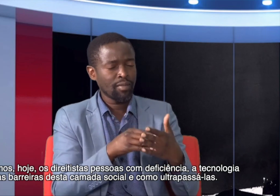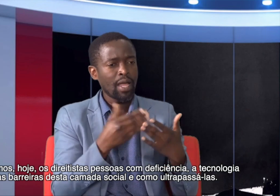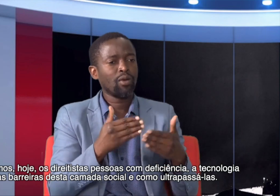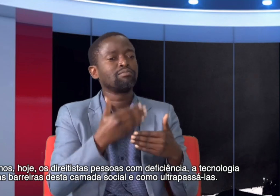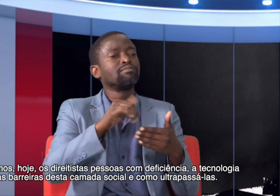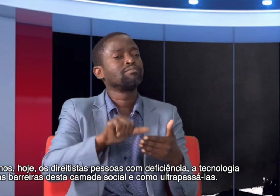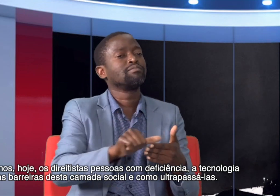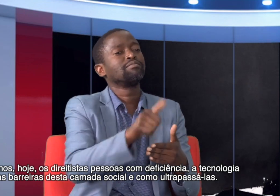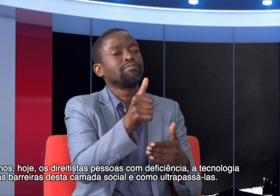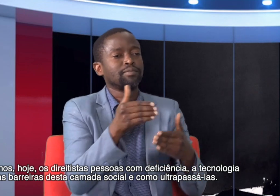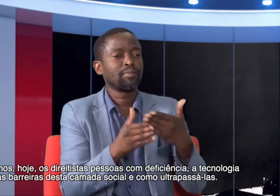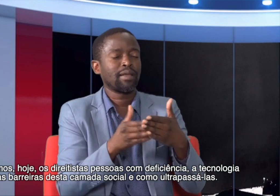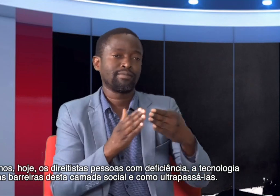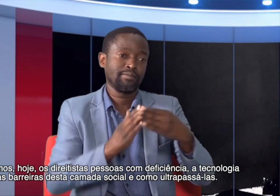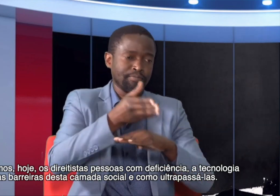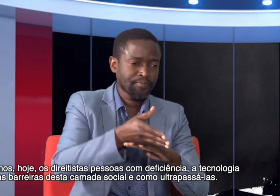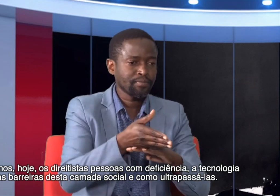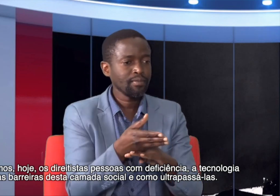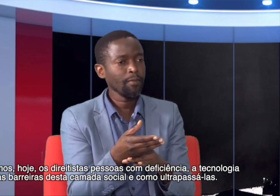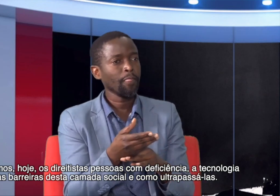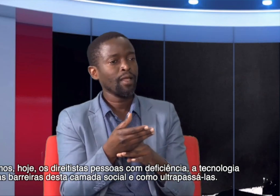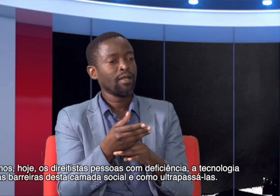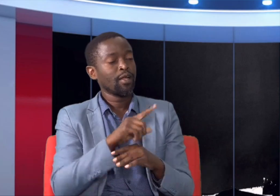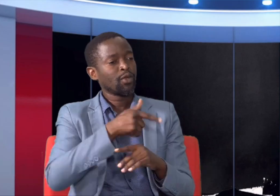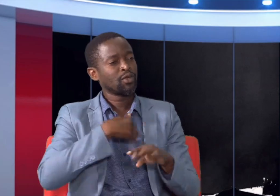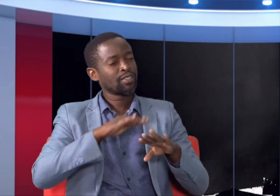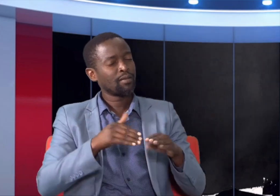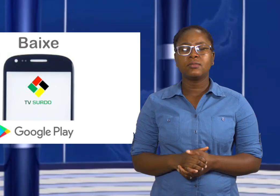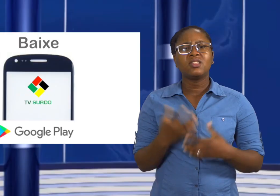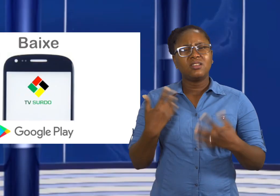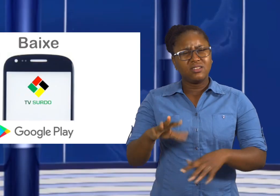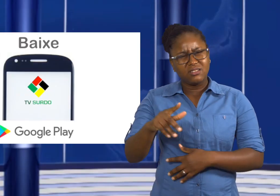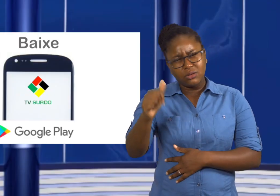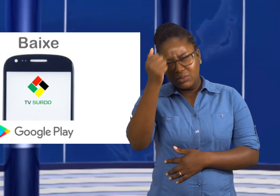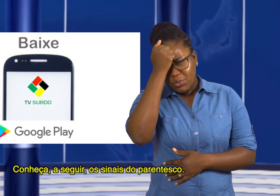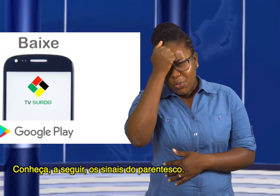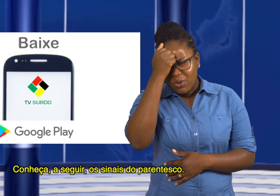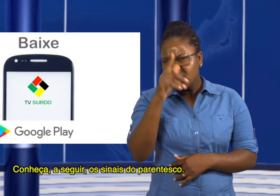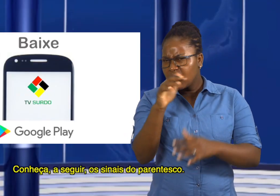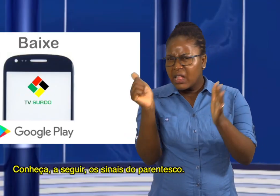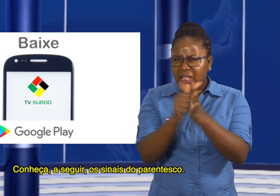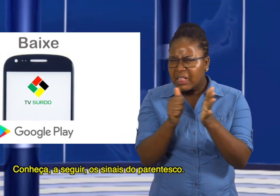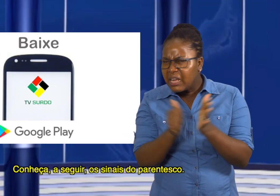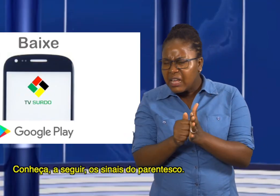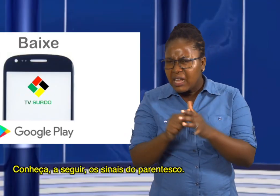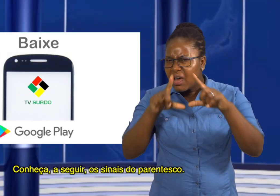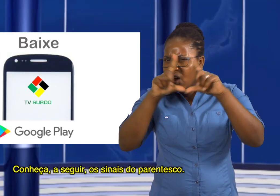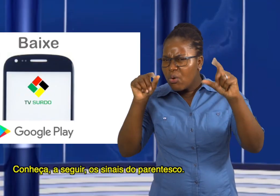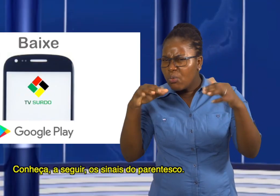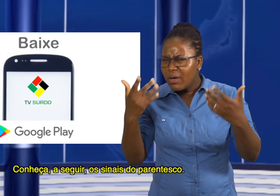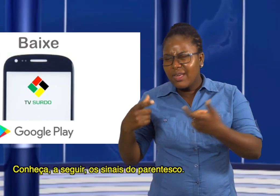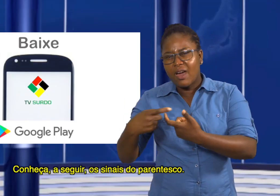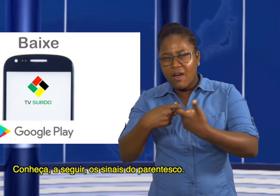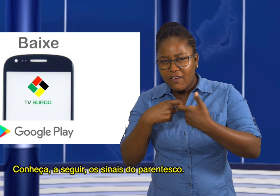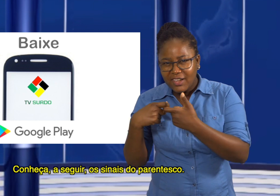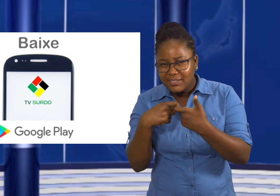falamos de algumas barreiras das pessoas com deficiência e como pode fazer para melhorar. Conheça a seguir os sinais de